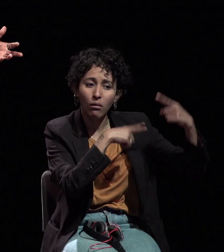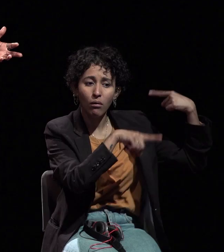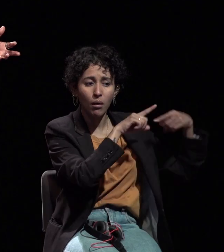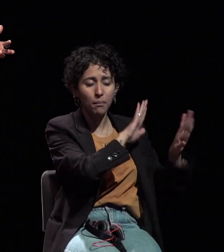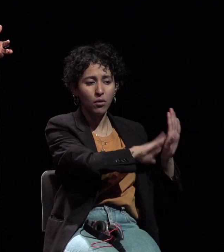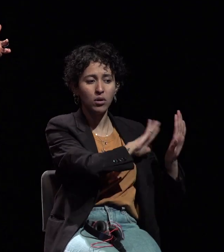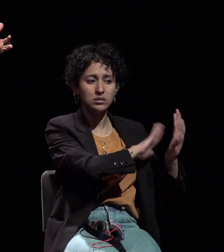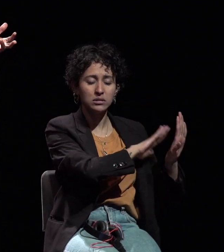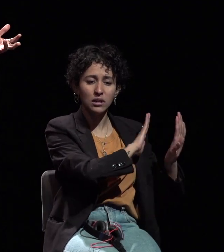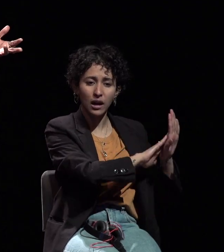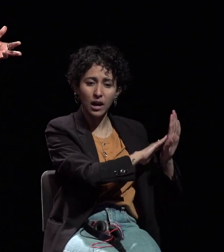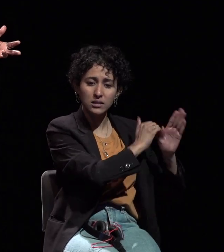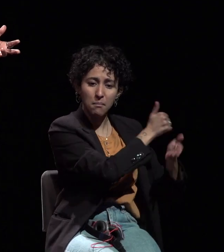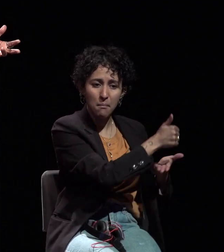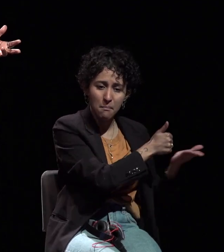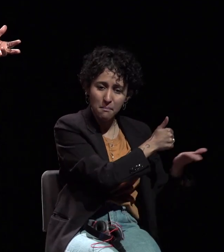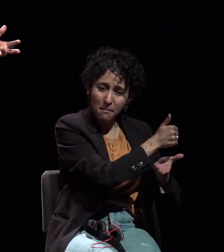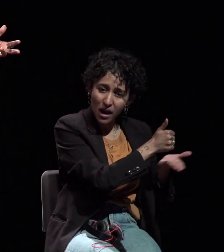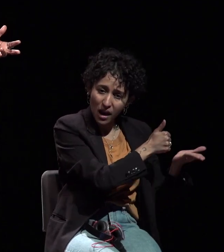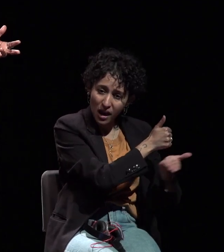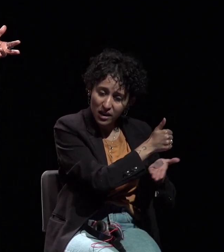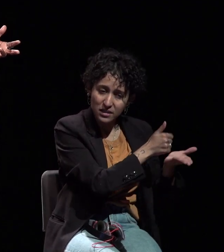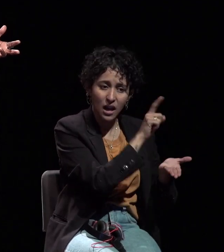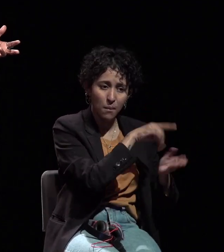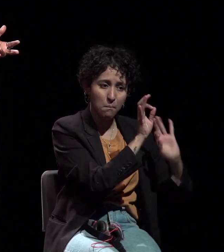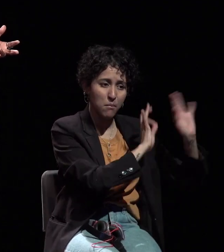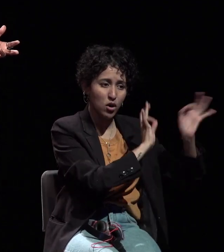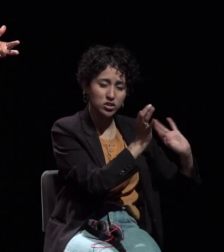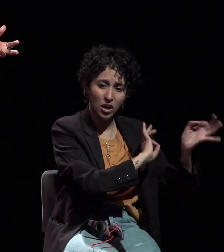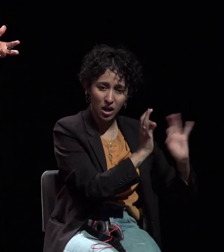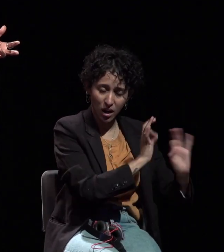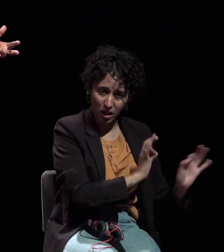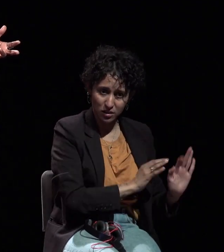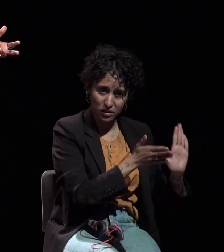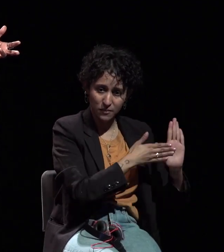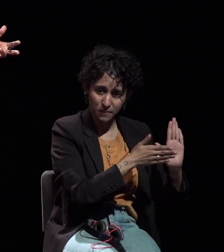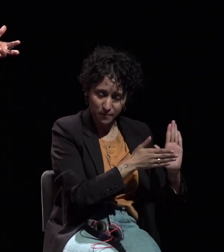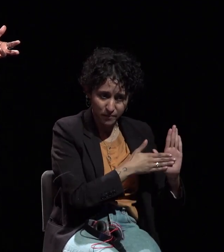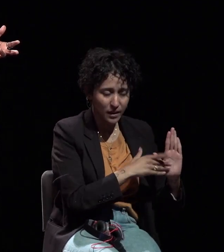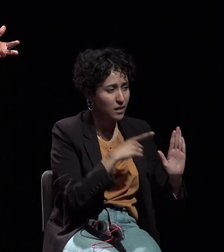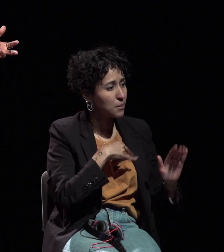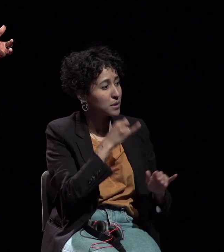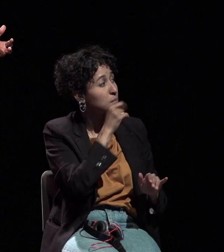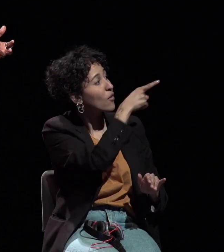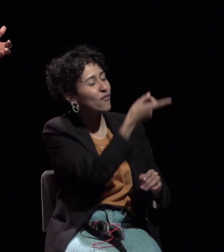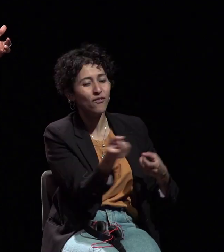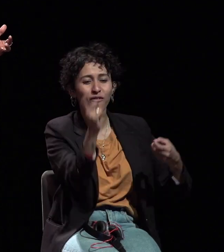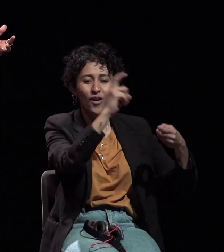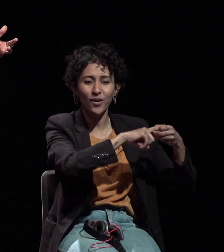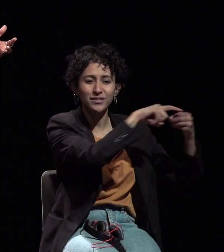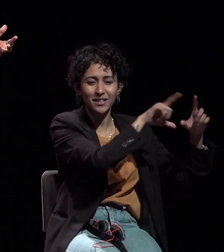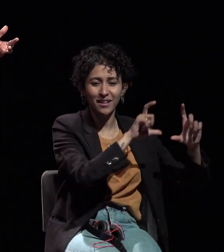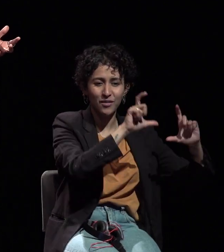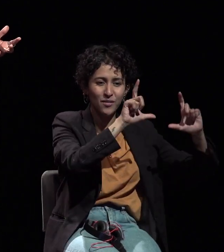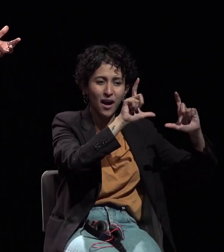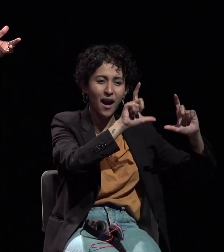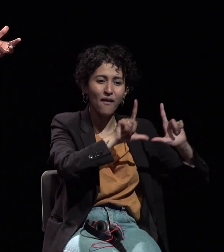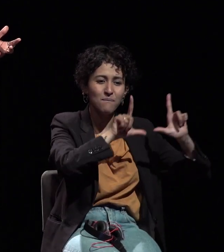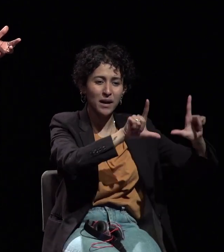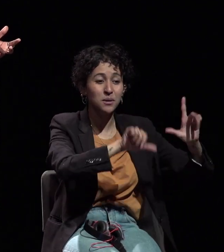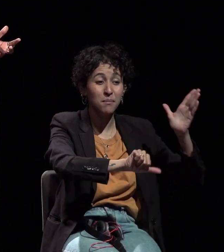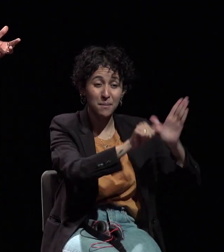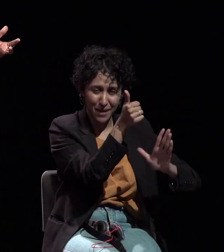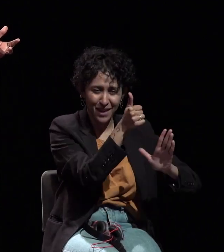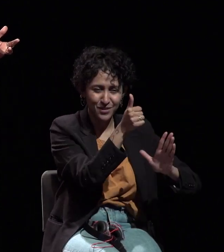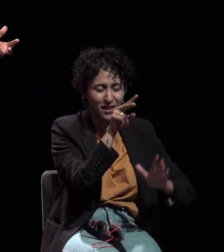das teorias do discurso, é um protótipo, a imagem da Vênus Hottentote, que pode nos levar a alguns endereços